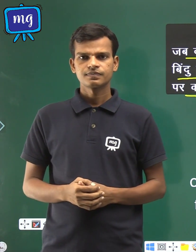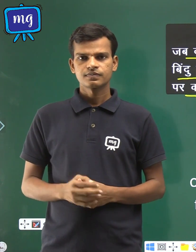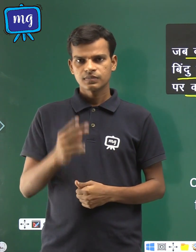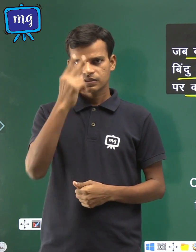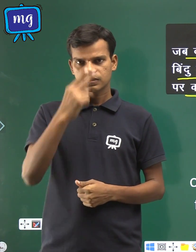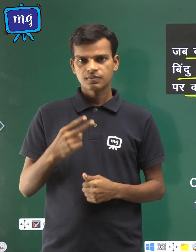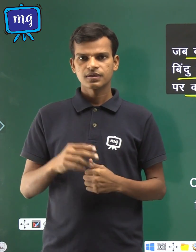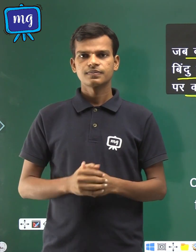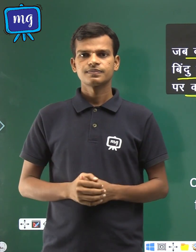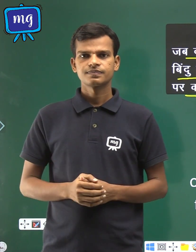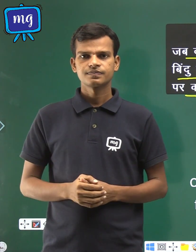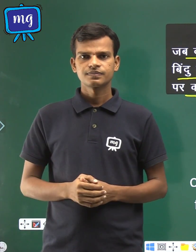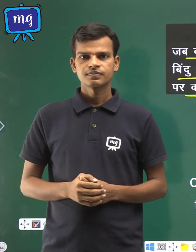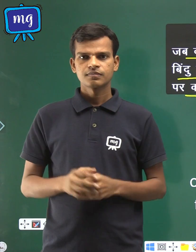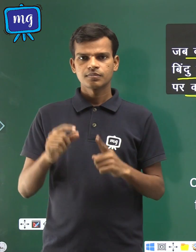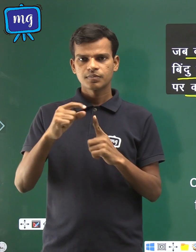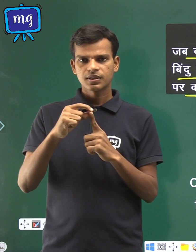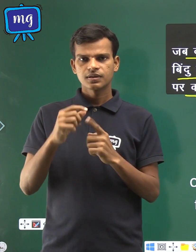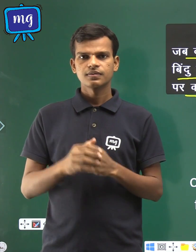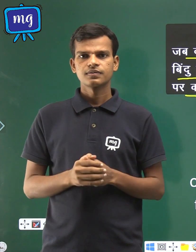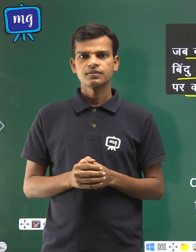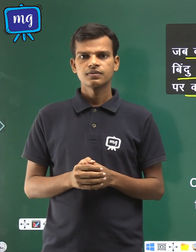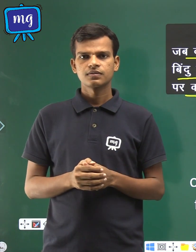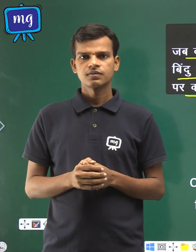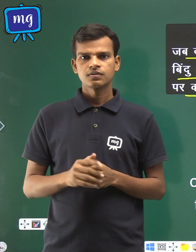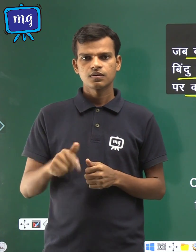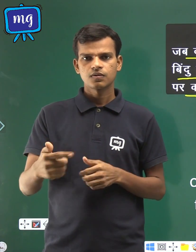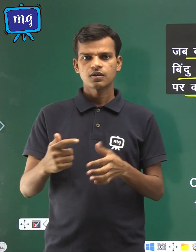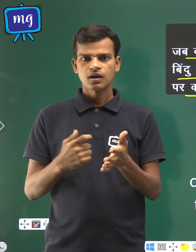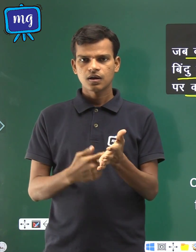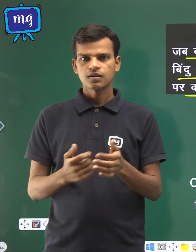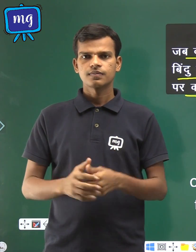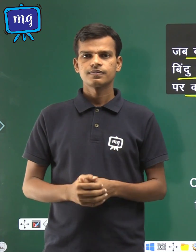चित्र में P और R